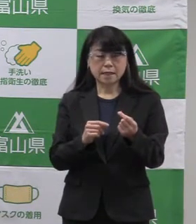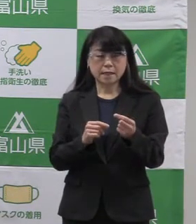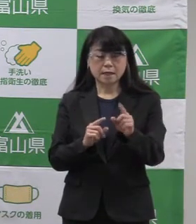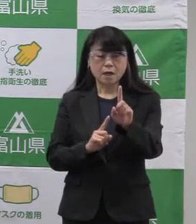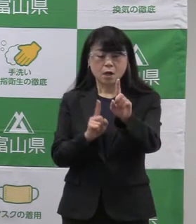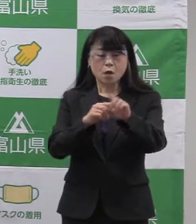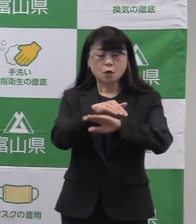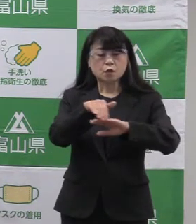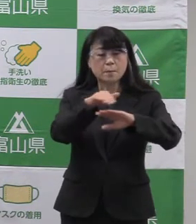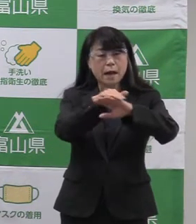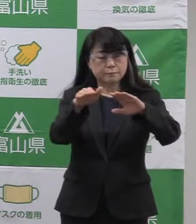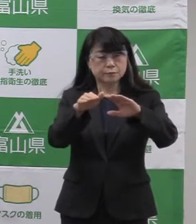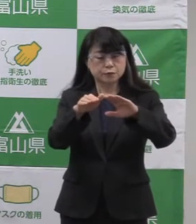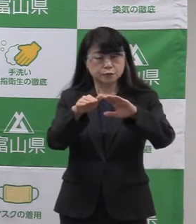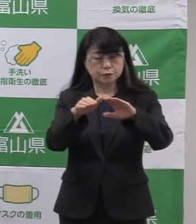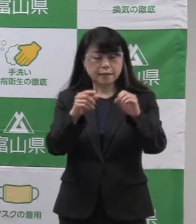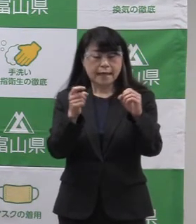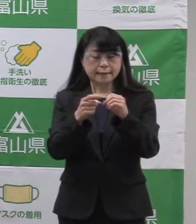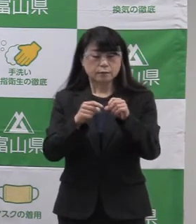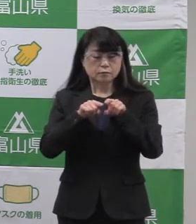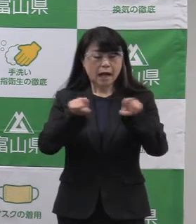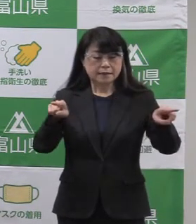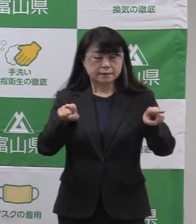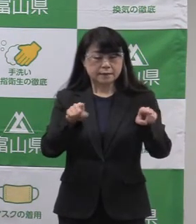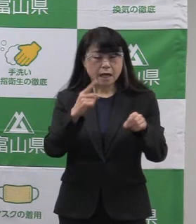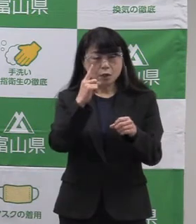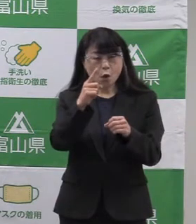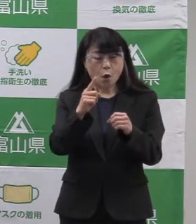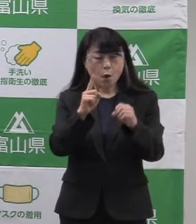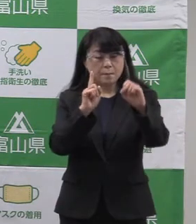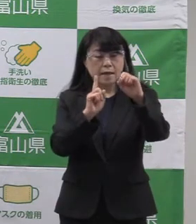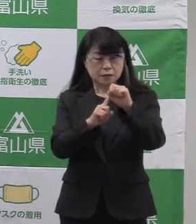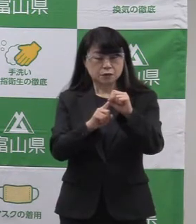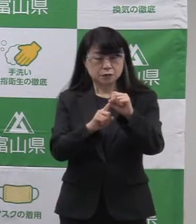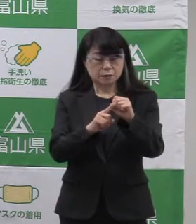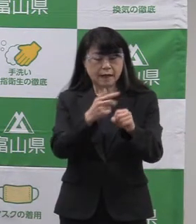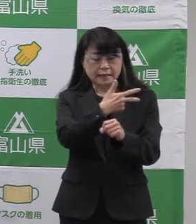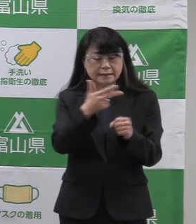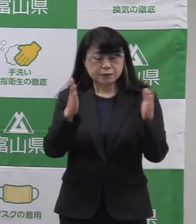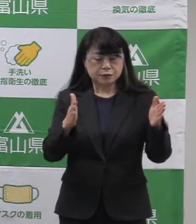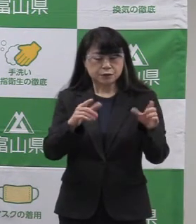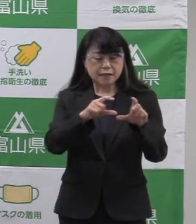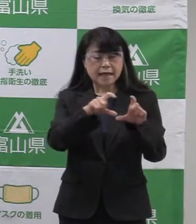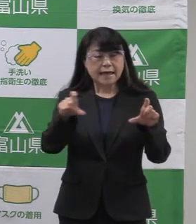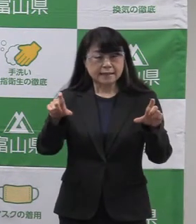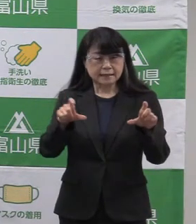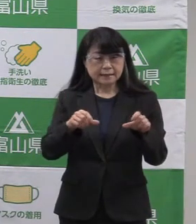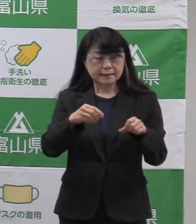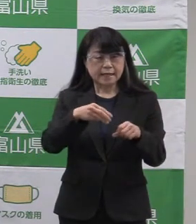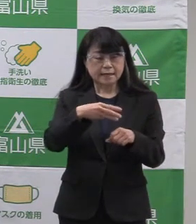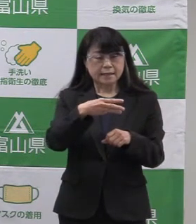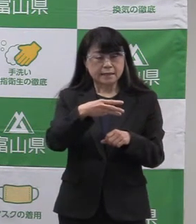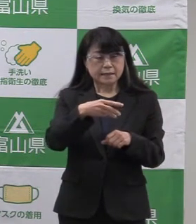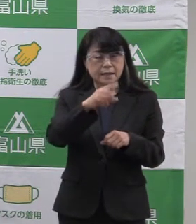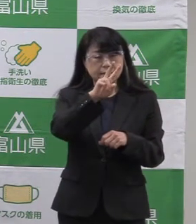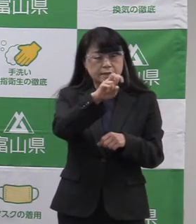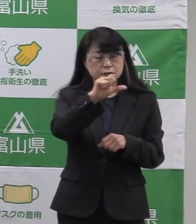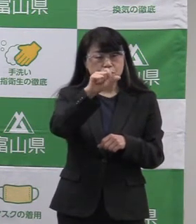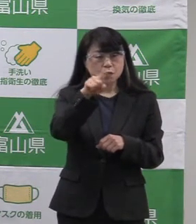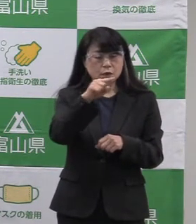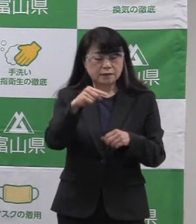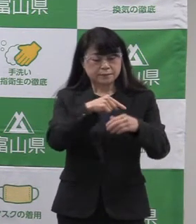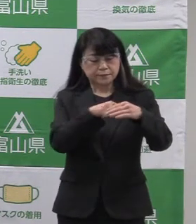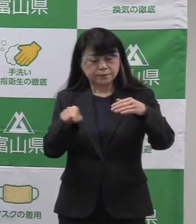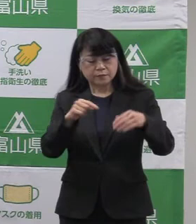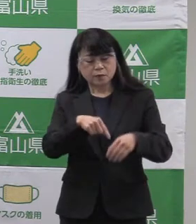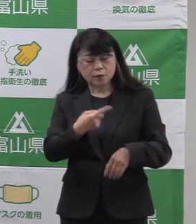山アラートの発令の目安は、新規陽性者数が1週間平均で100万人当たり25人、感染経路